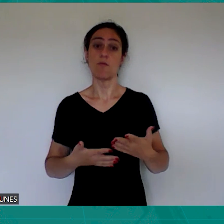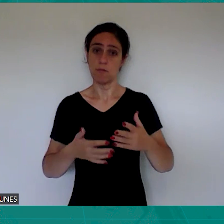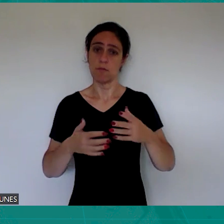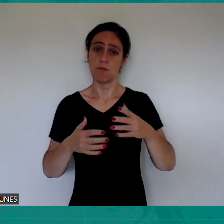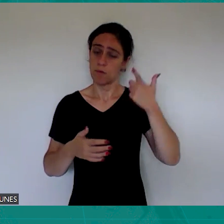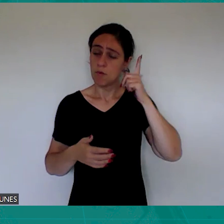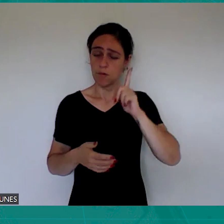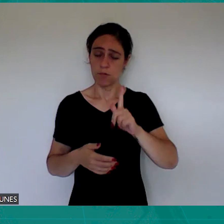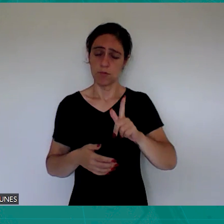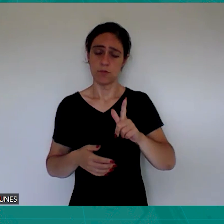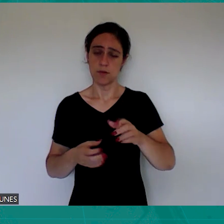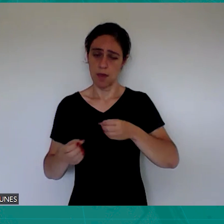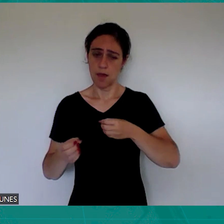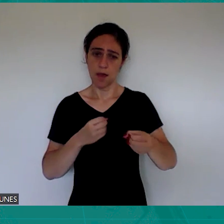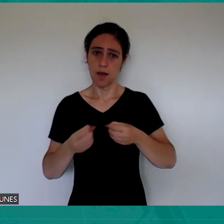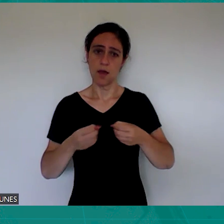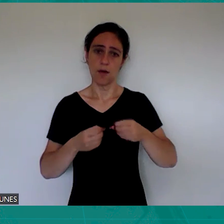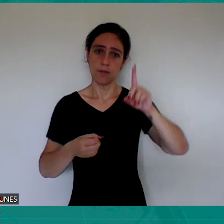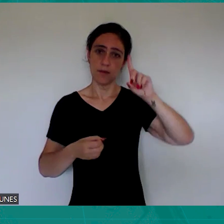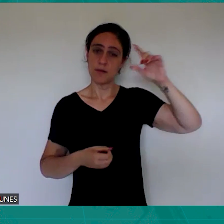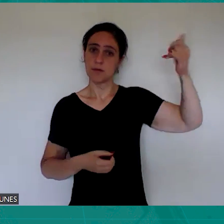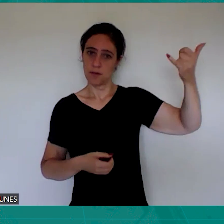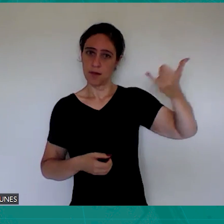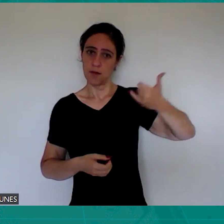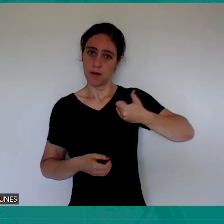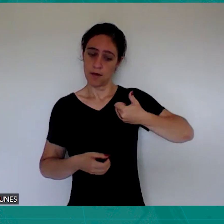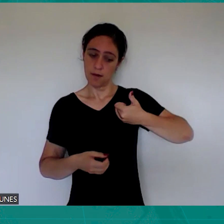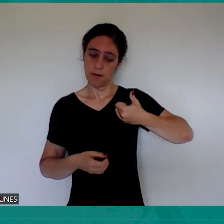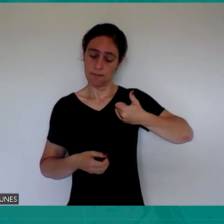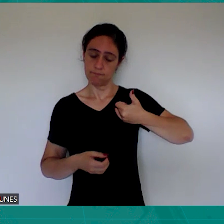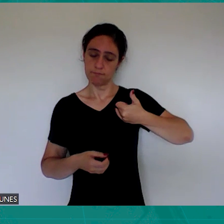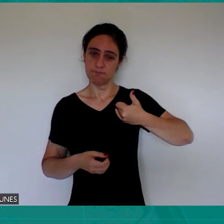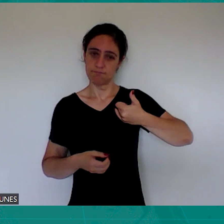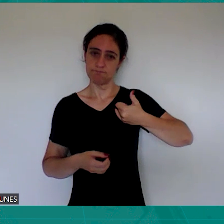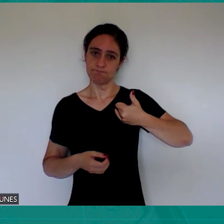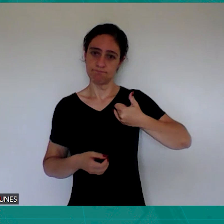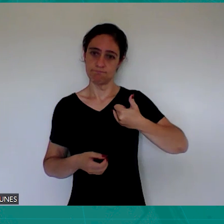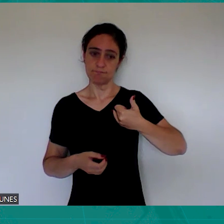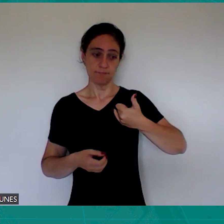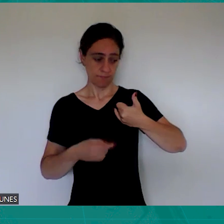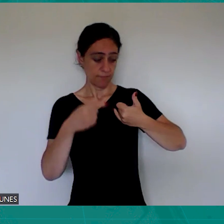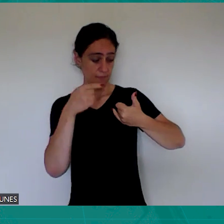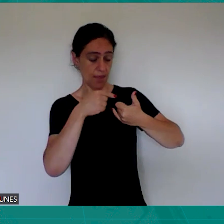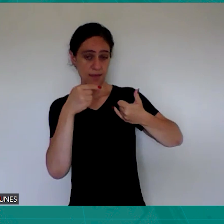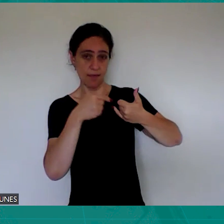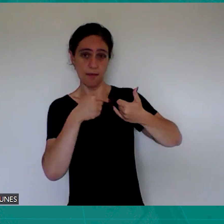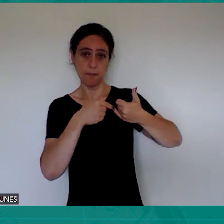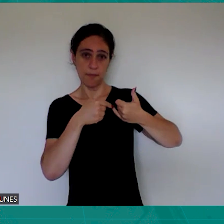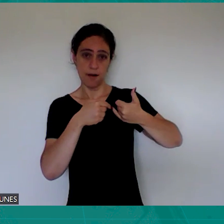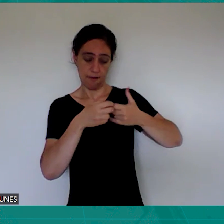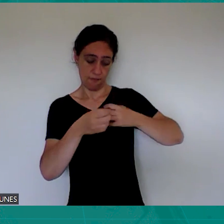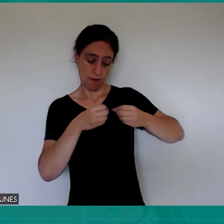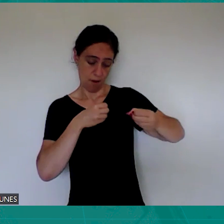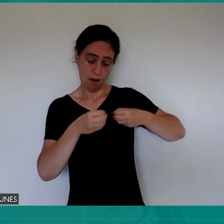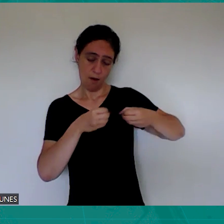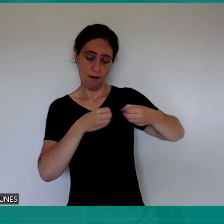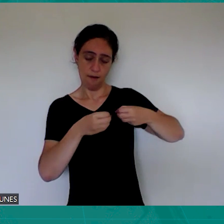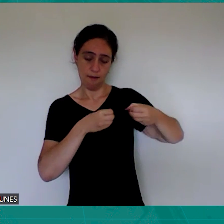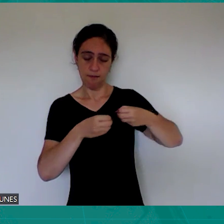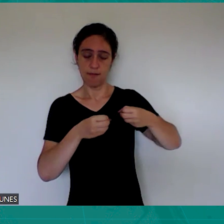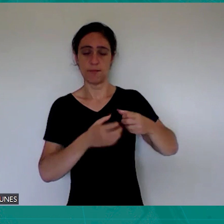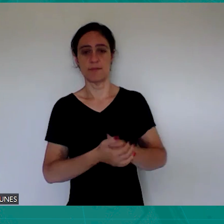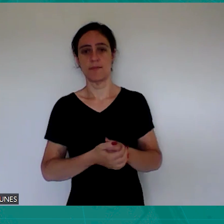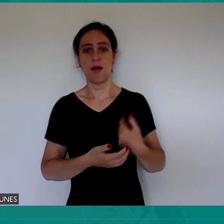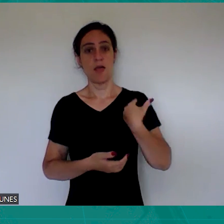A palavra que o Senhor fala conosco, essa mesma palavra faz com que o Pai faça a obra. Irmão, nós vamos fazer